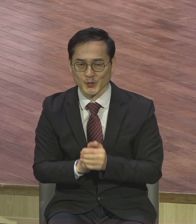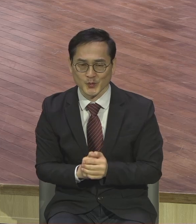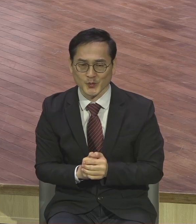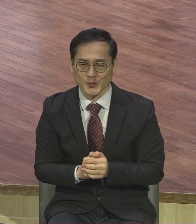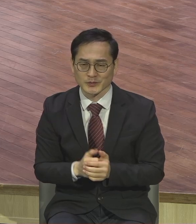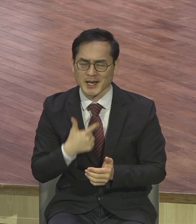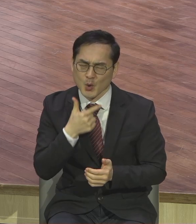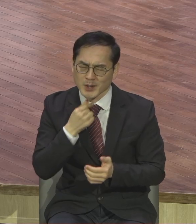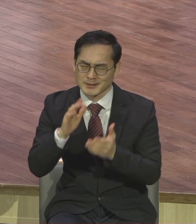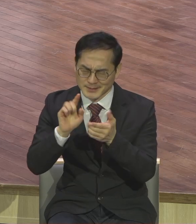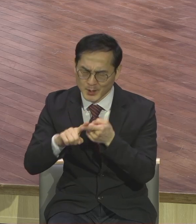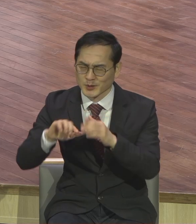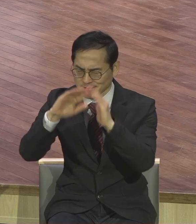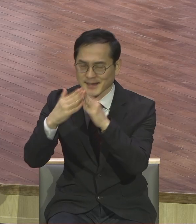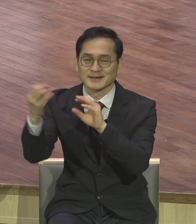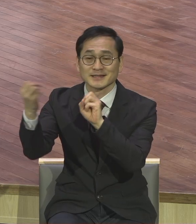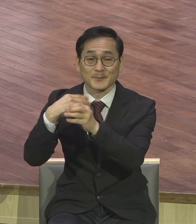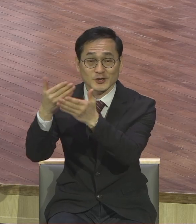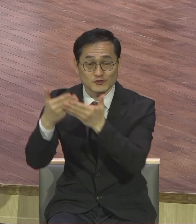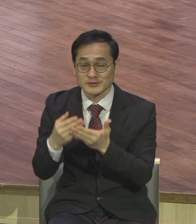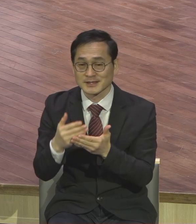주시는 살아계신 하나님이십니다.